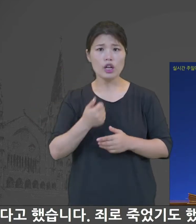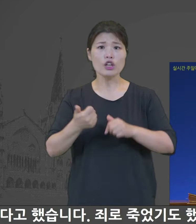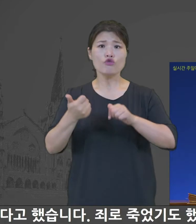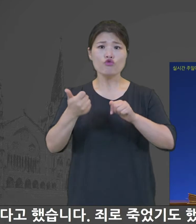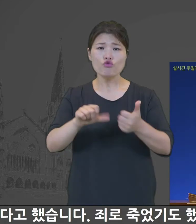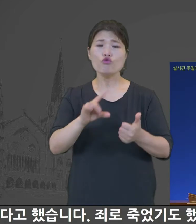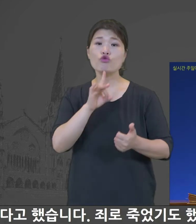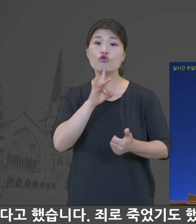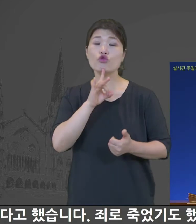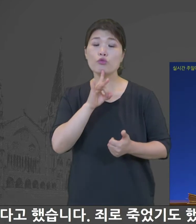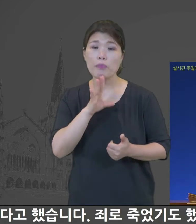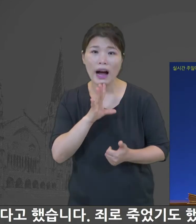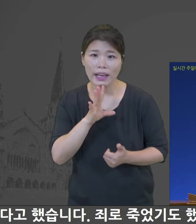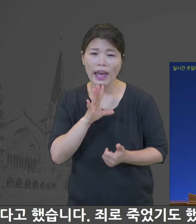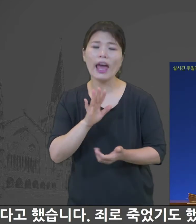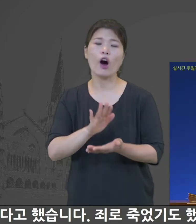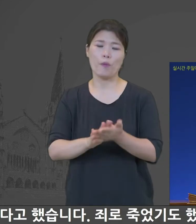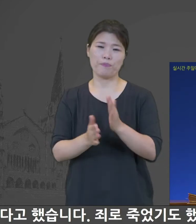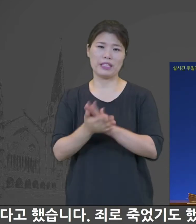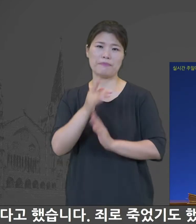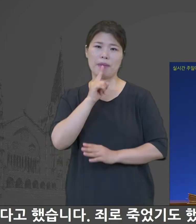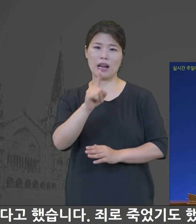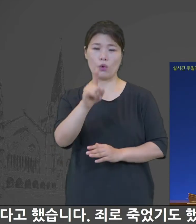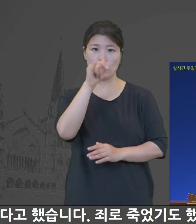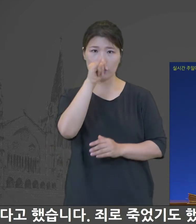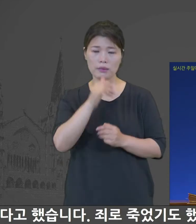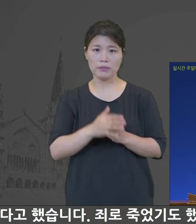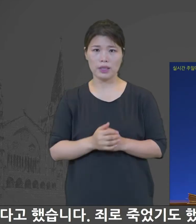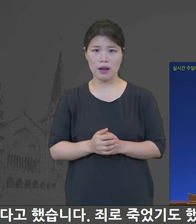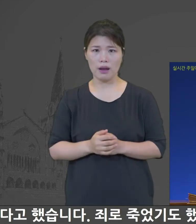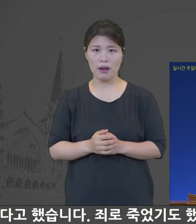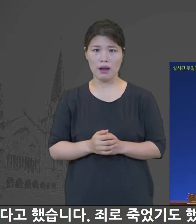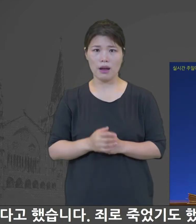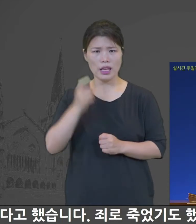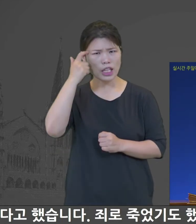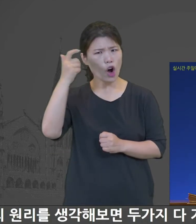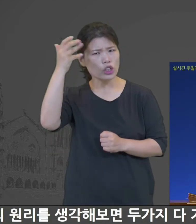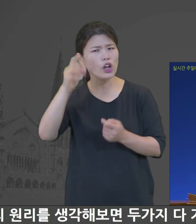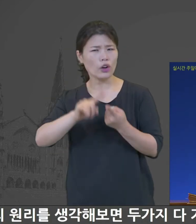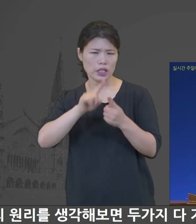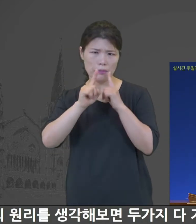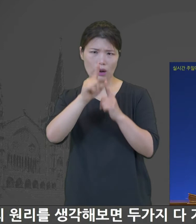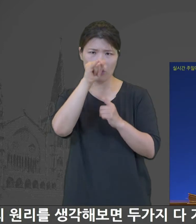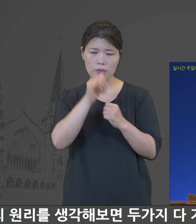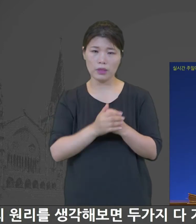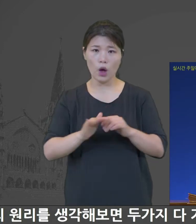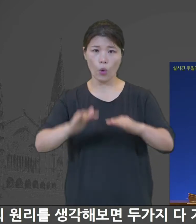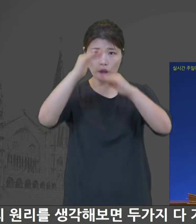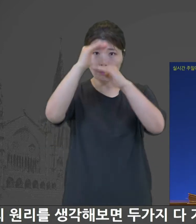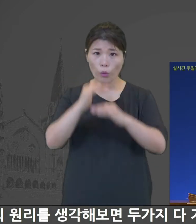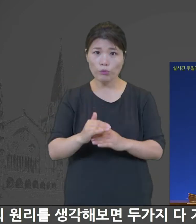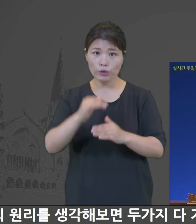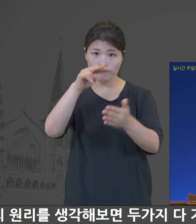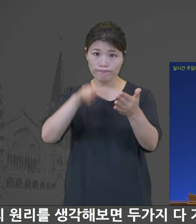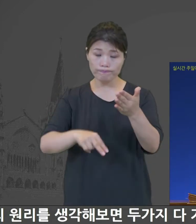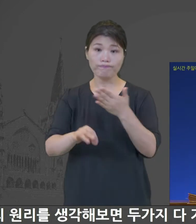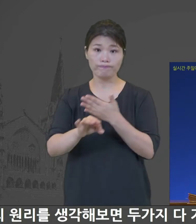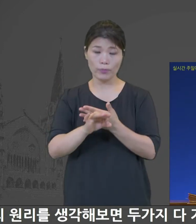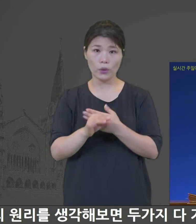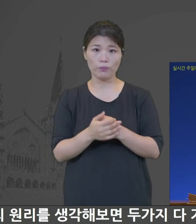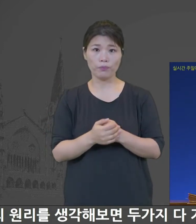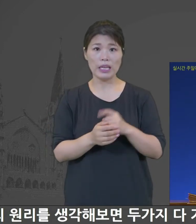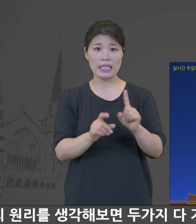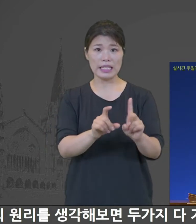겁니다. 영적 죽음의 모습을 단적으로 표현하는 거죠. 그래서 오늘 본문을 쭉 읽다 보면